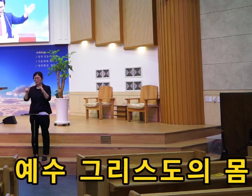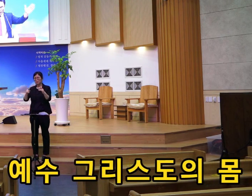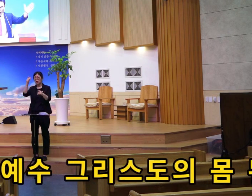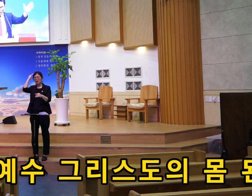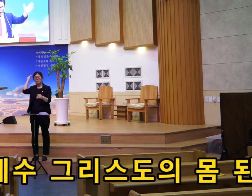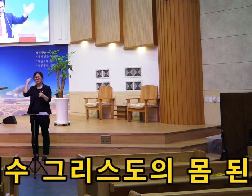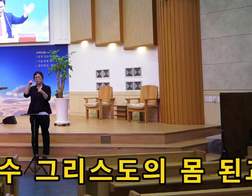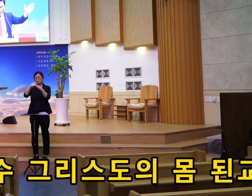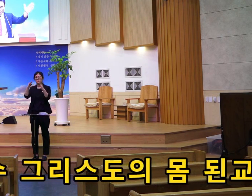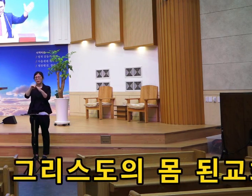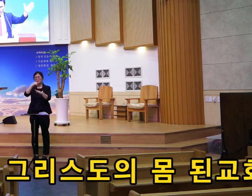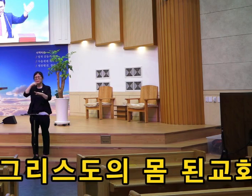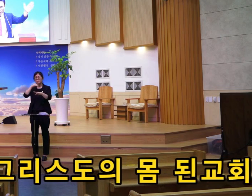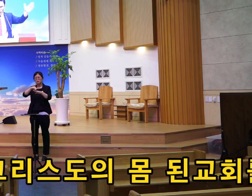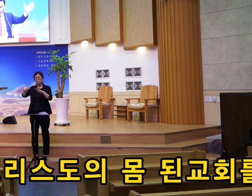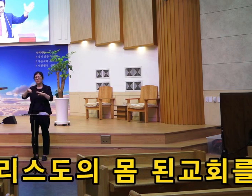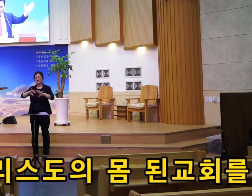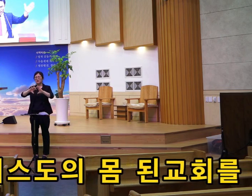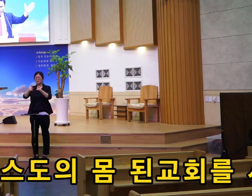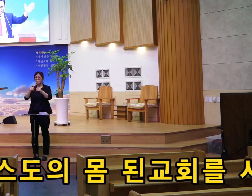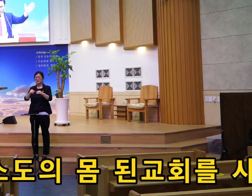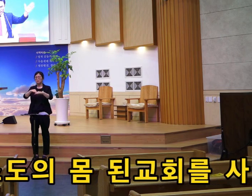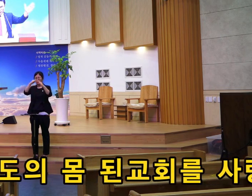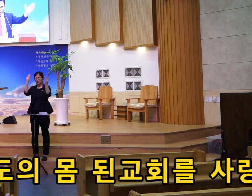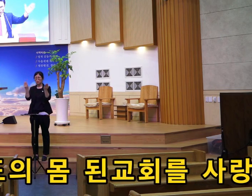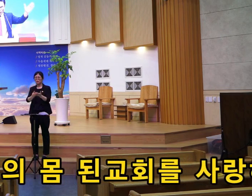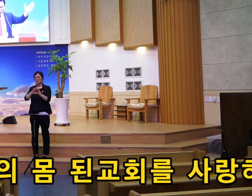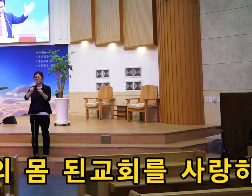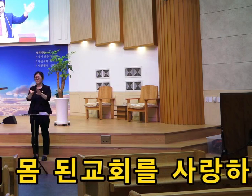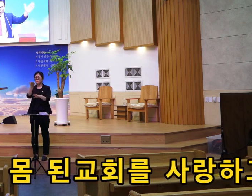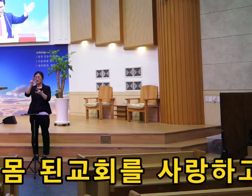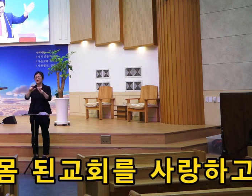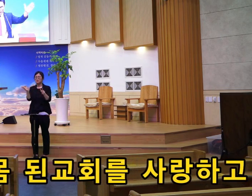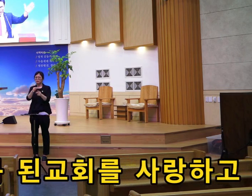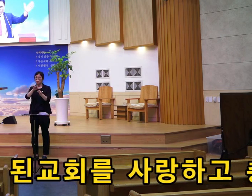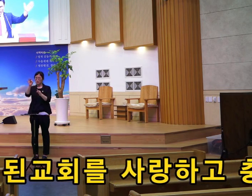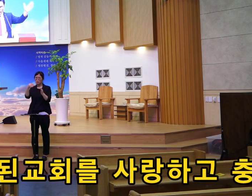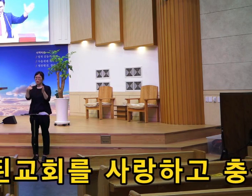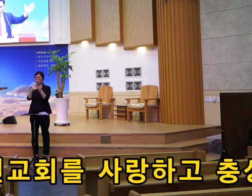한국교회와 이 나라와 민족과 세계 열방 위에 지금부터